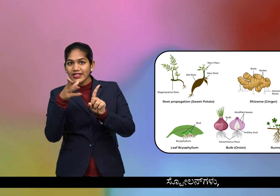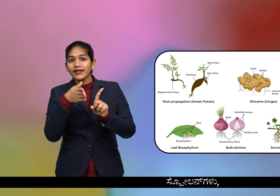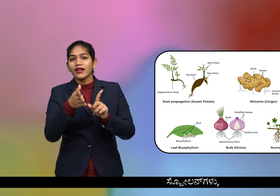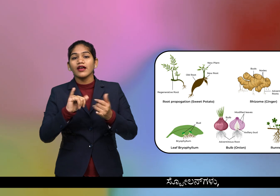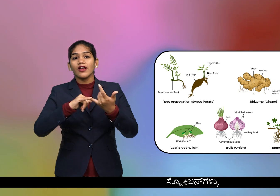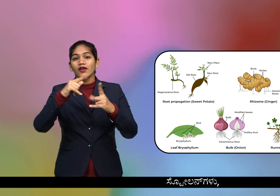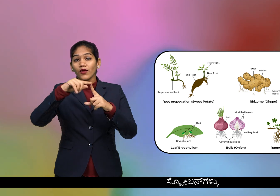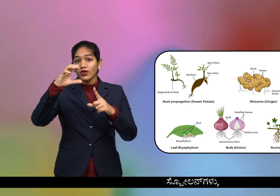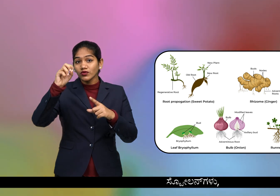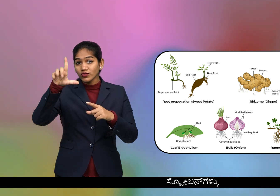ಸ್ಟೋಲನ್ಗಳು,